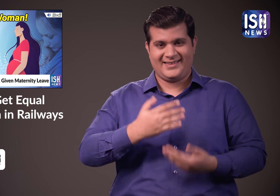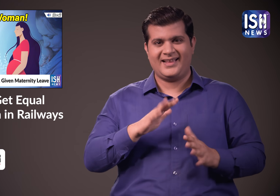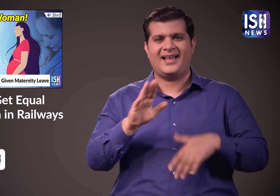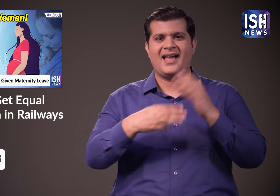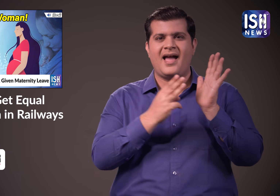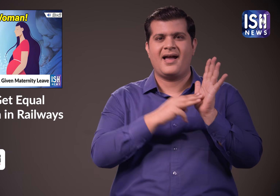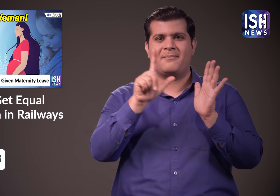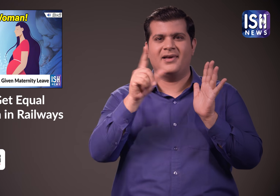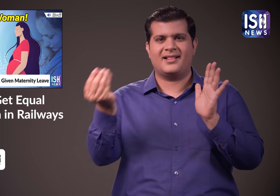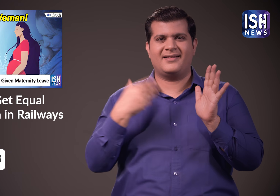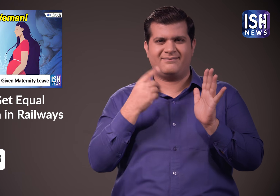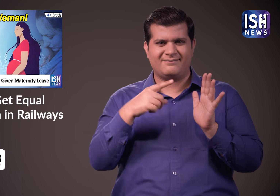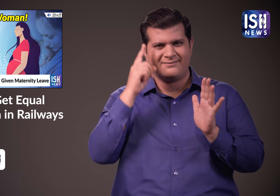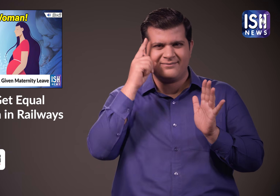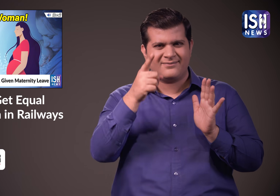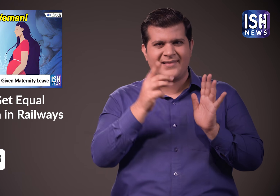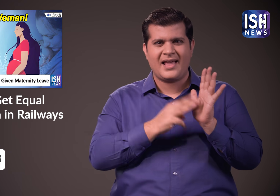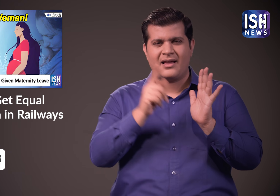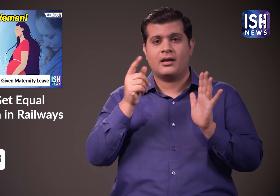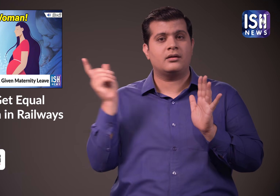जिसे मातरुत्वा अवकाश ने वंचित कर दिया गया था